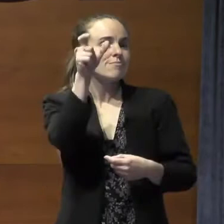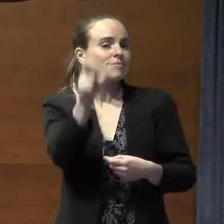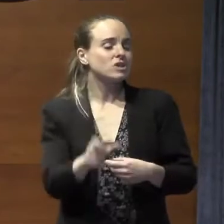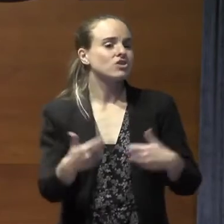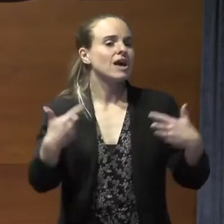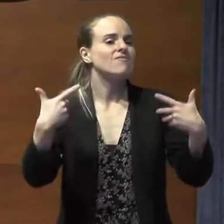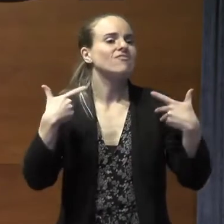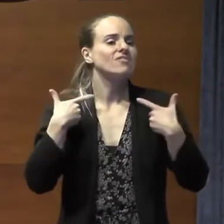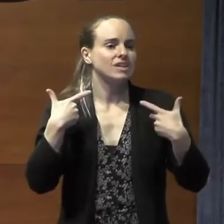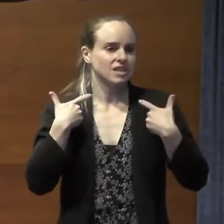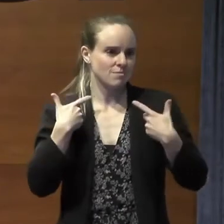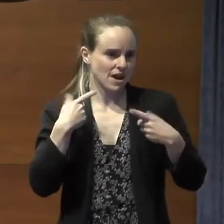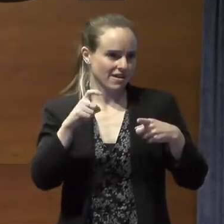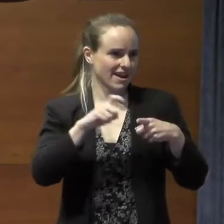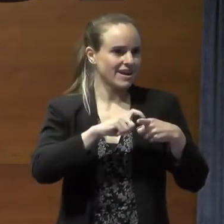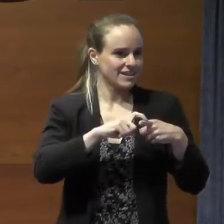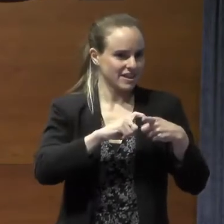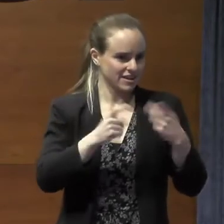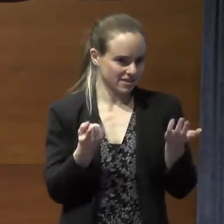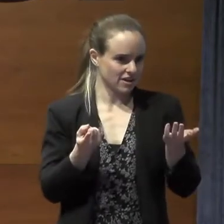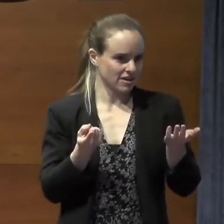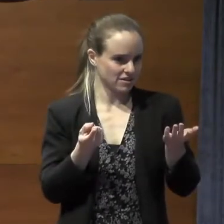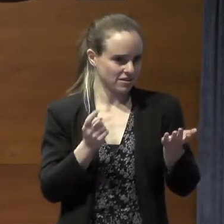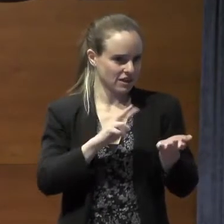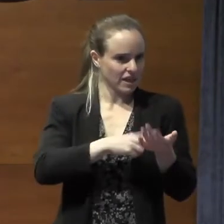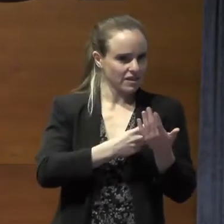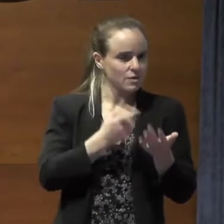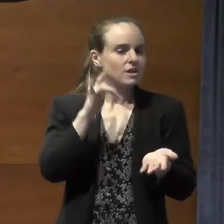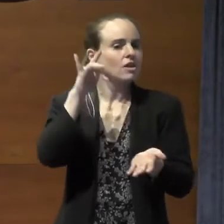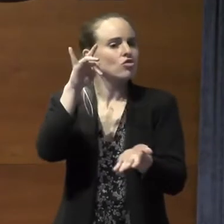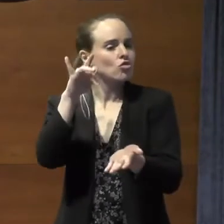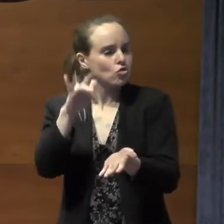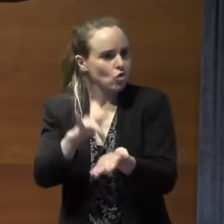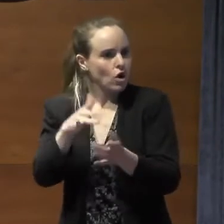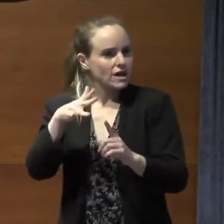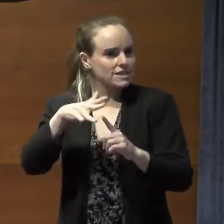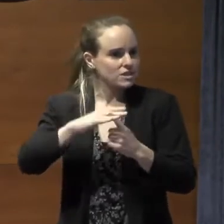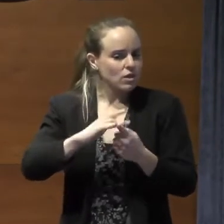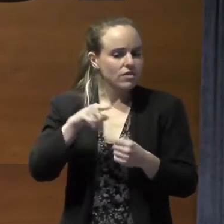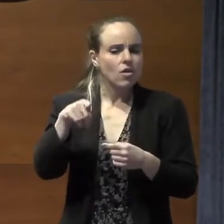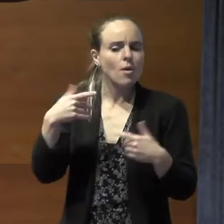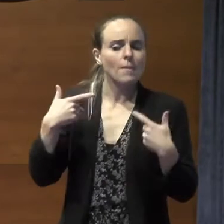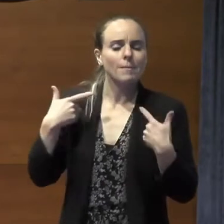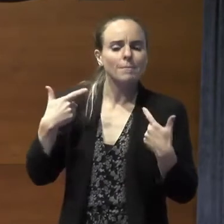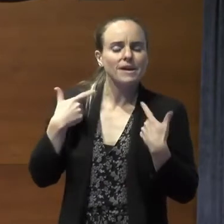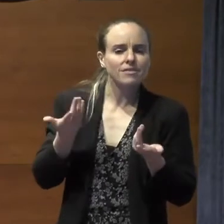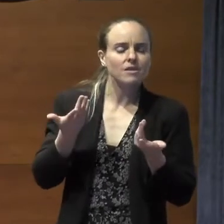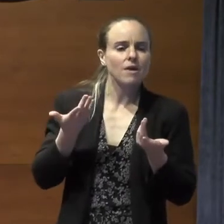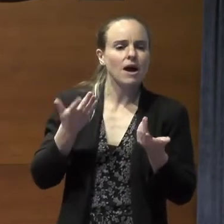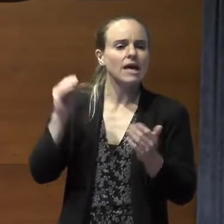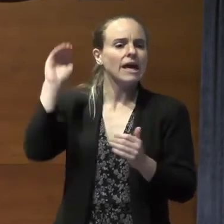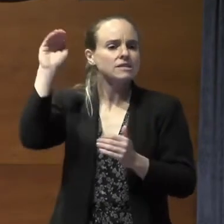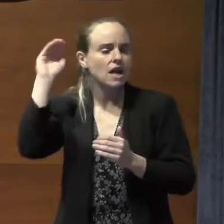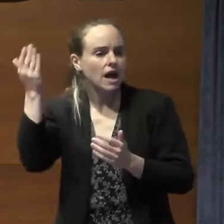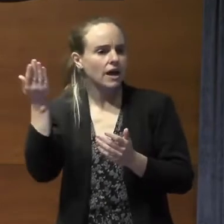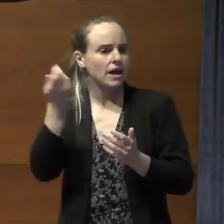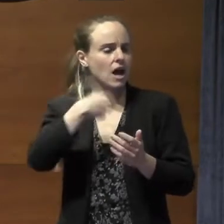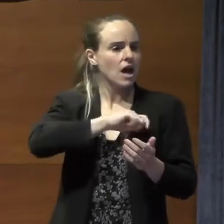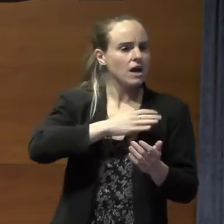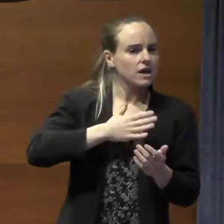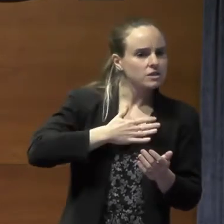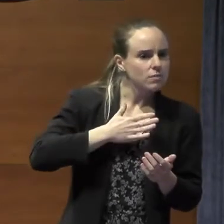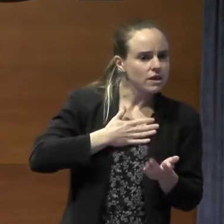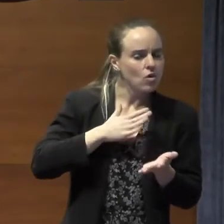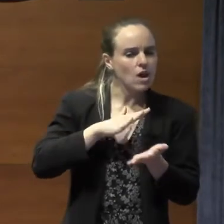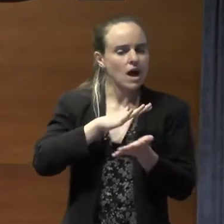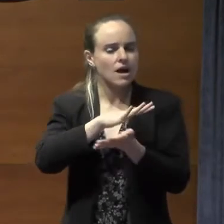al perfil de las víctimas para las que han trabajado, si son nacionales, extranjeras, si hablan la lengua de signos